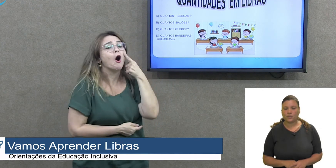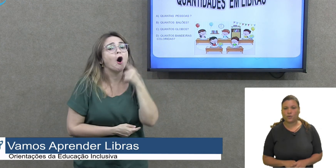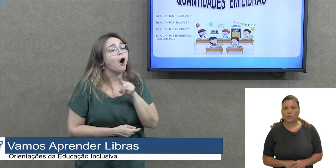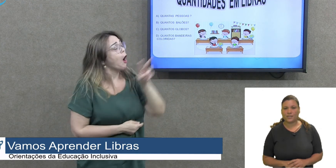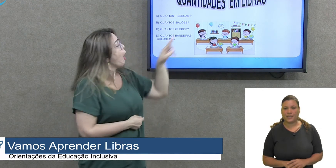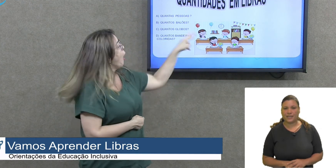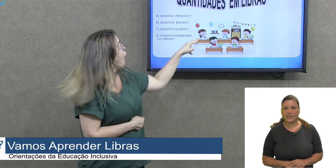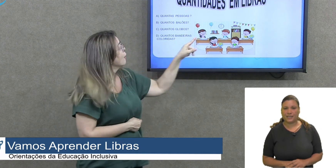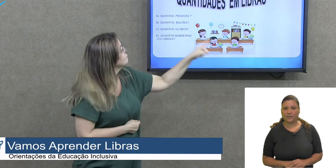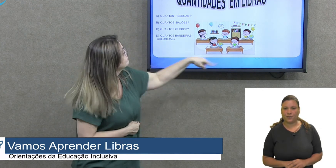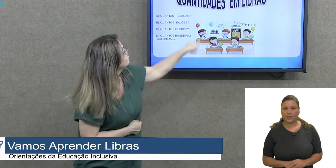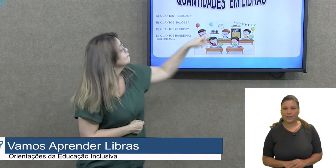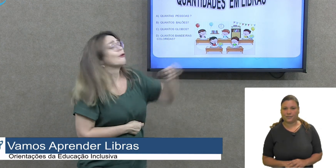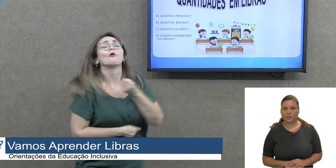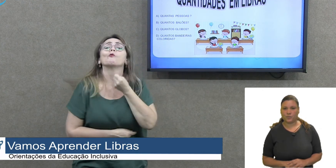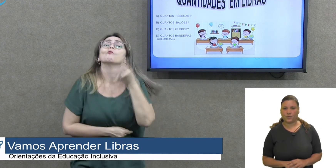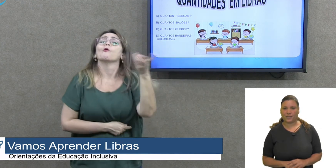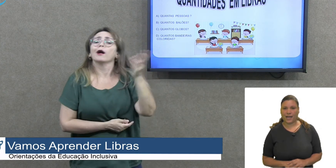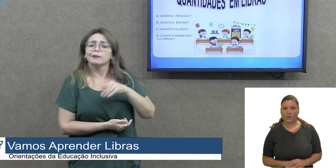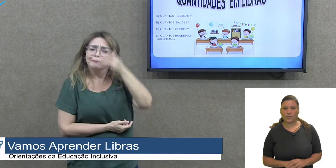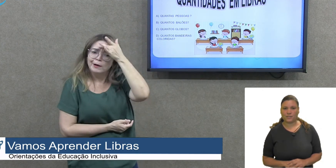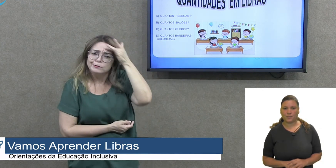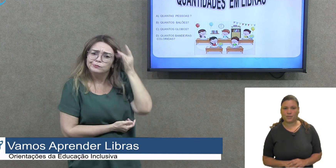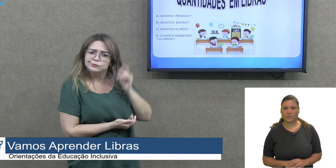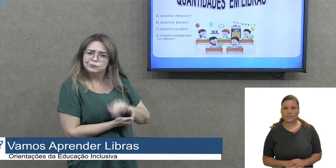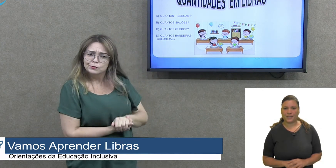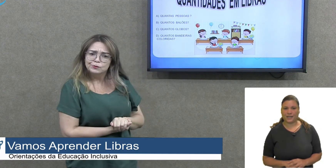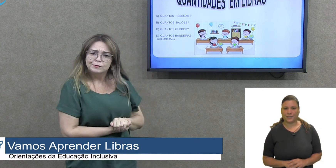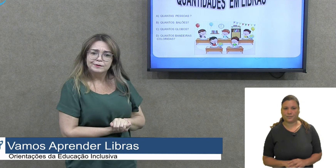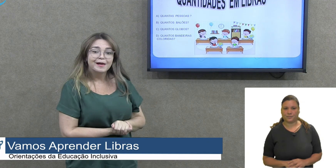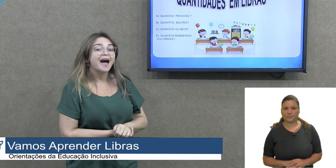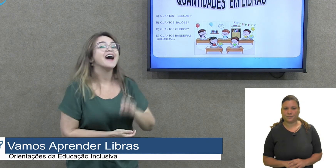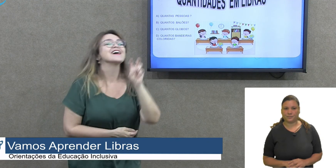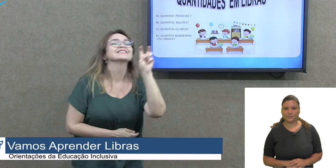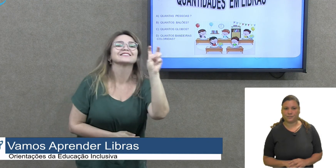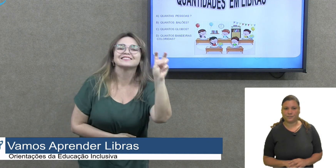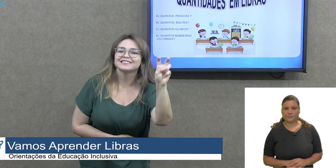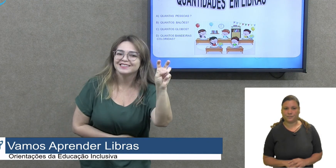Quantas pessoas tem ali? Olha, vamos contar. Quantas pessoas tem?